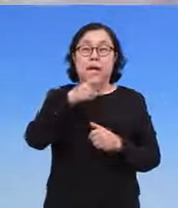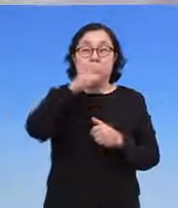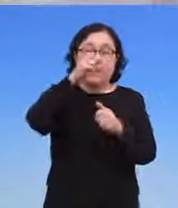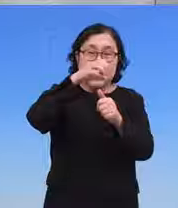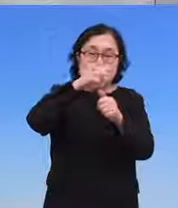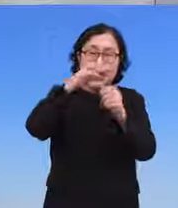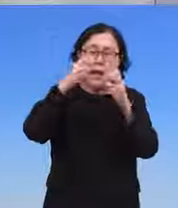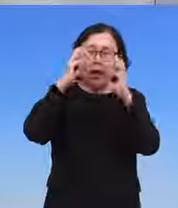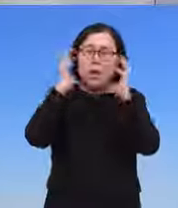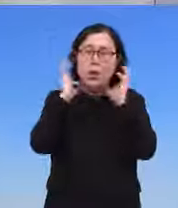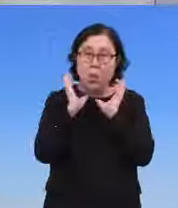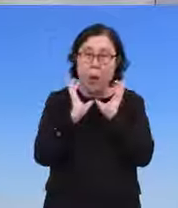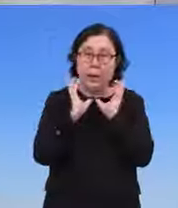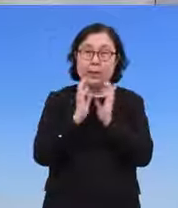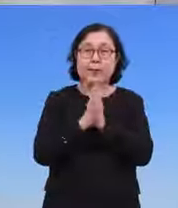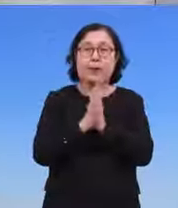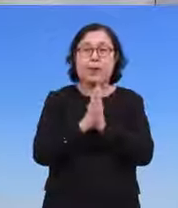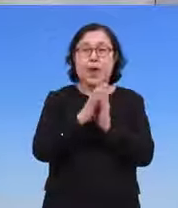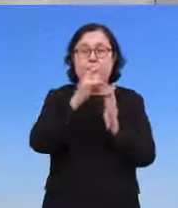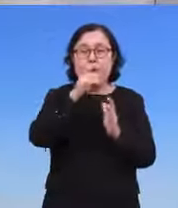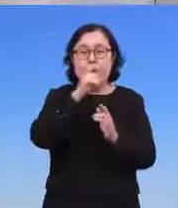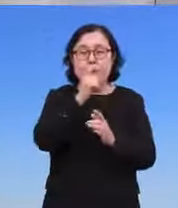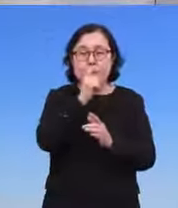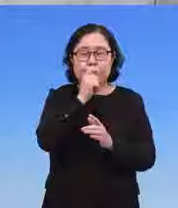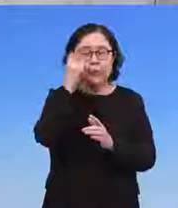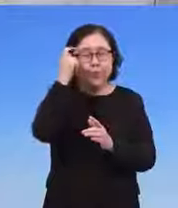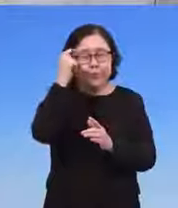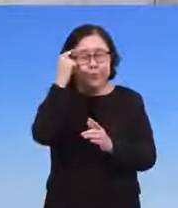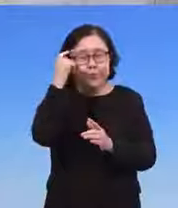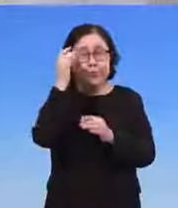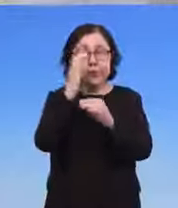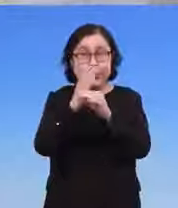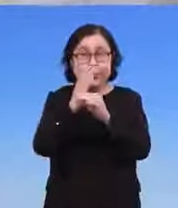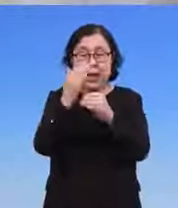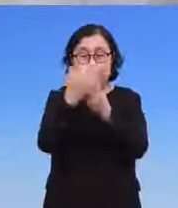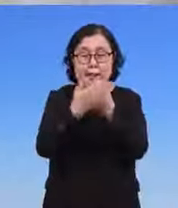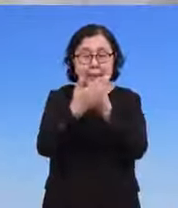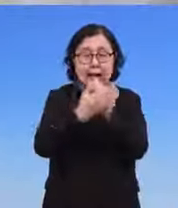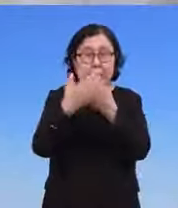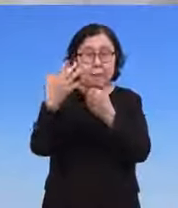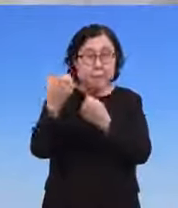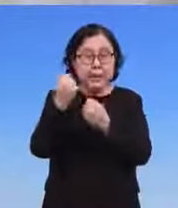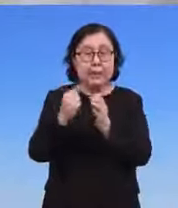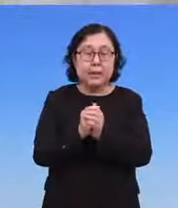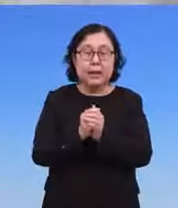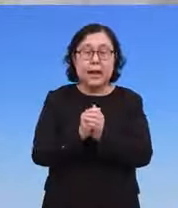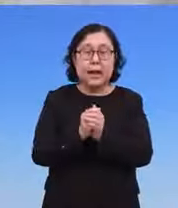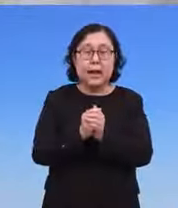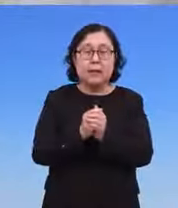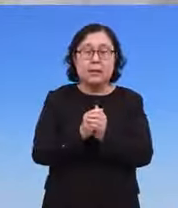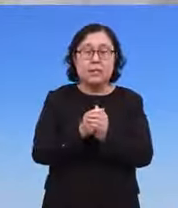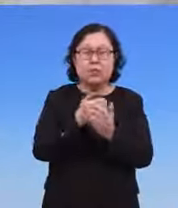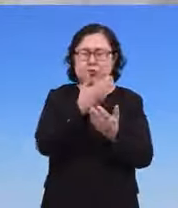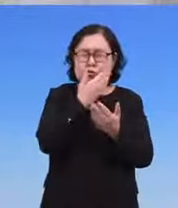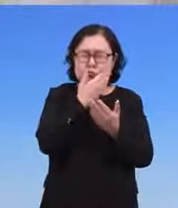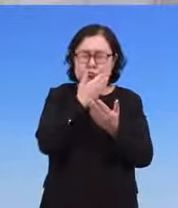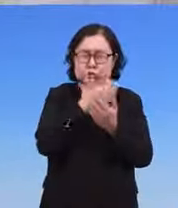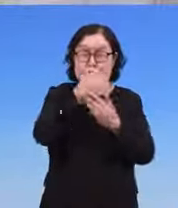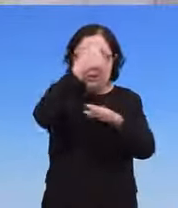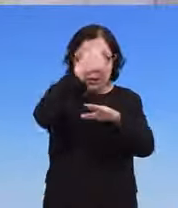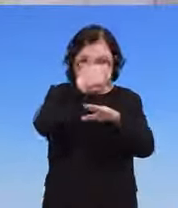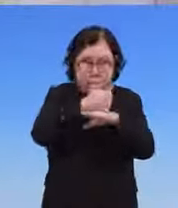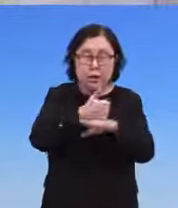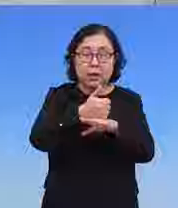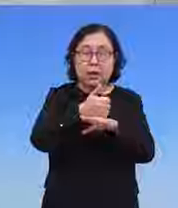제가 이 세례 요한을 묵상하다가 참 많은 은혜를 받았는데요. 진짜 중요한 결정적인 은혜가